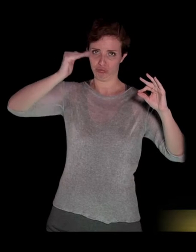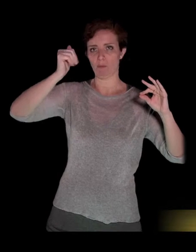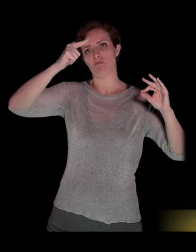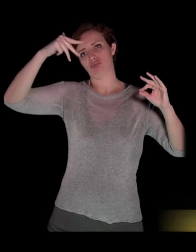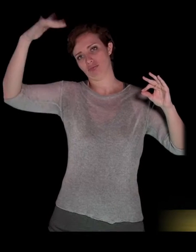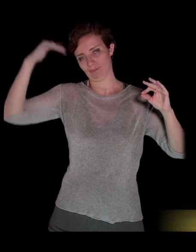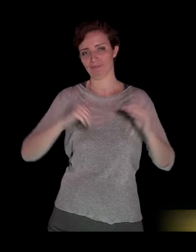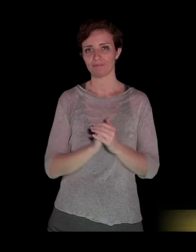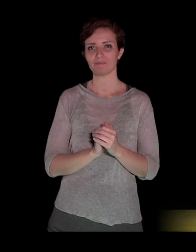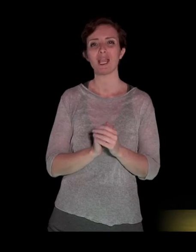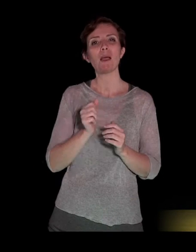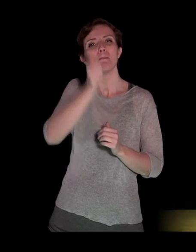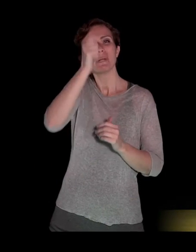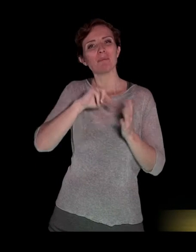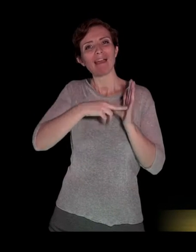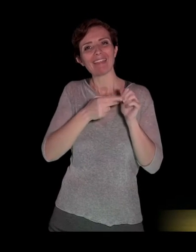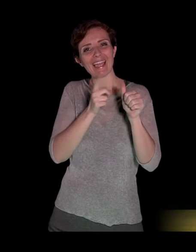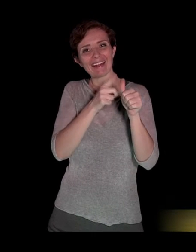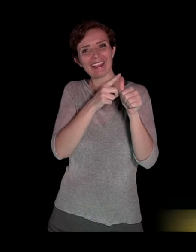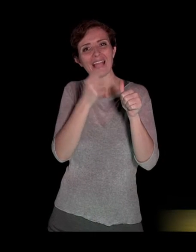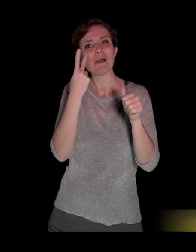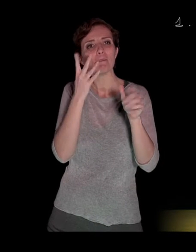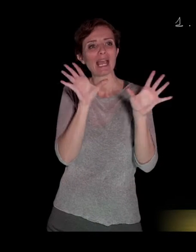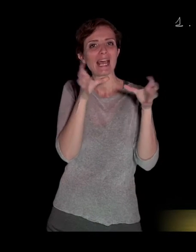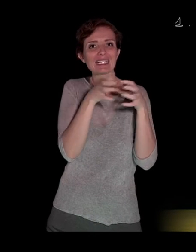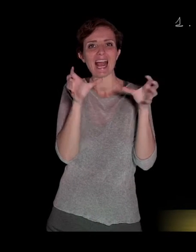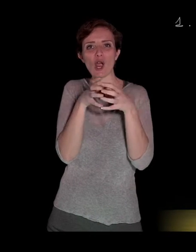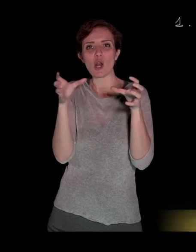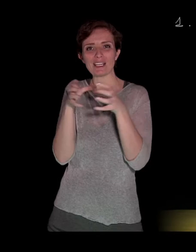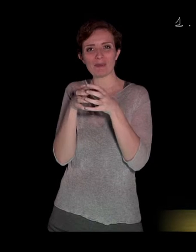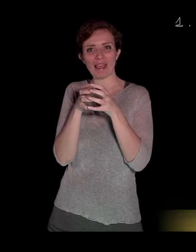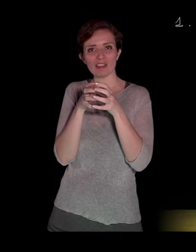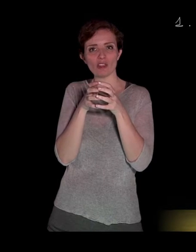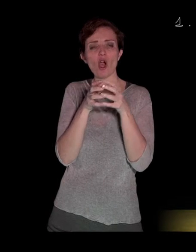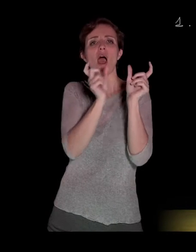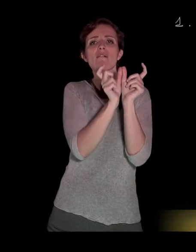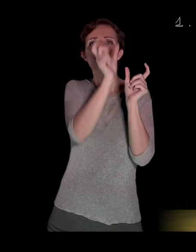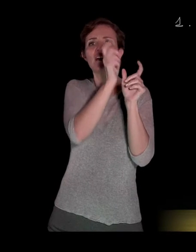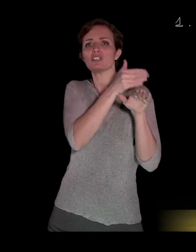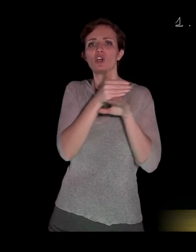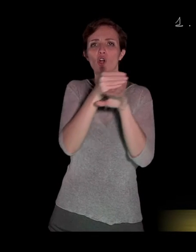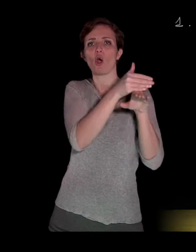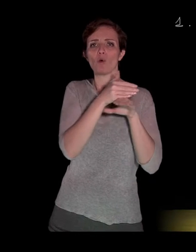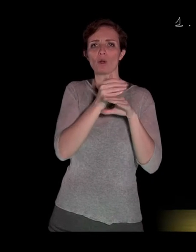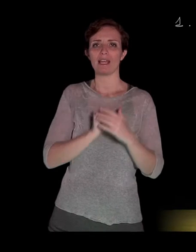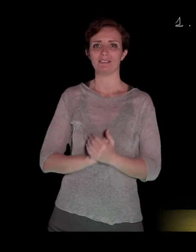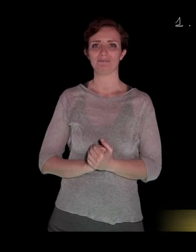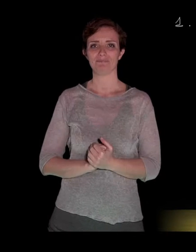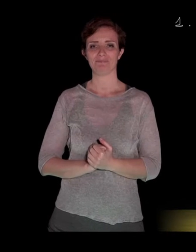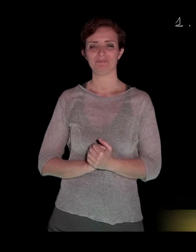prima tecnica che è quella del raccoglimento a fattor comune